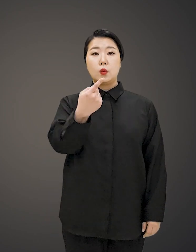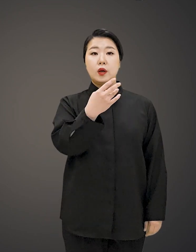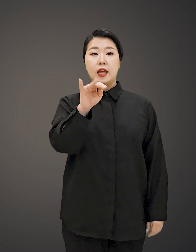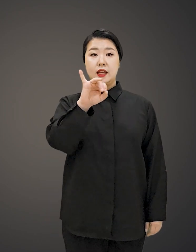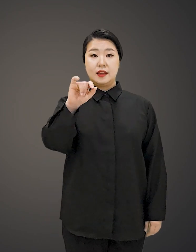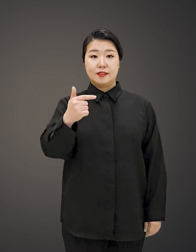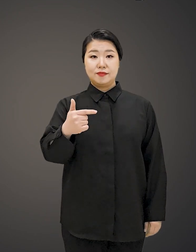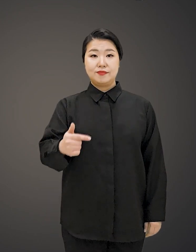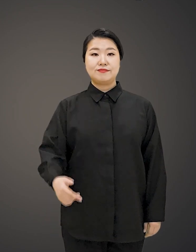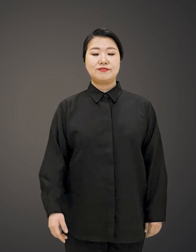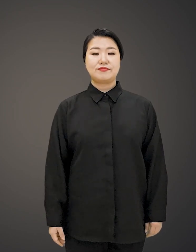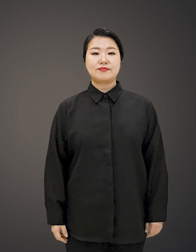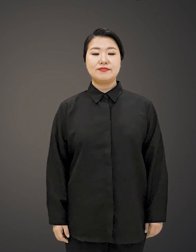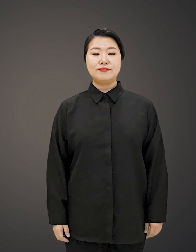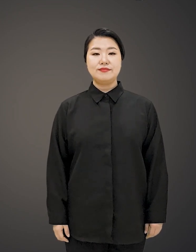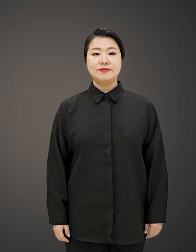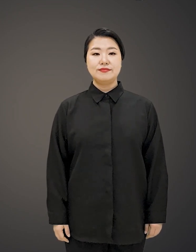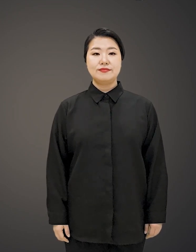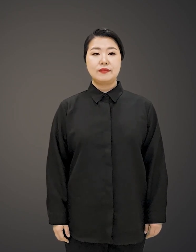고래인.